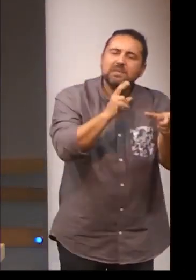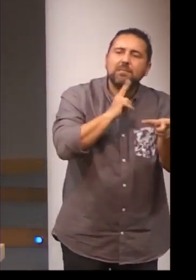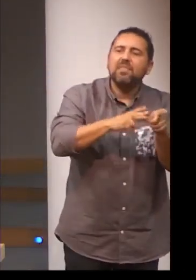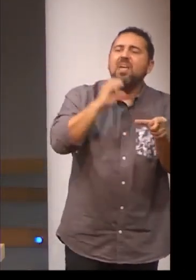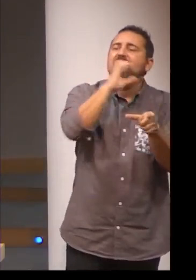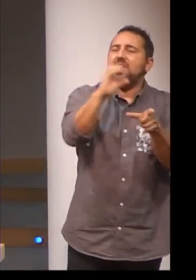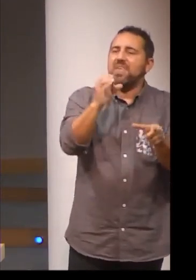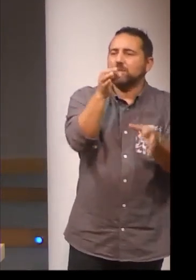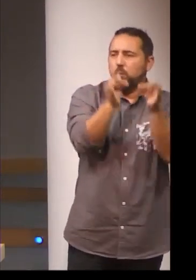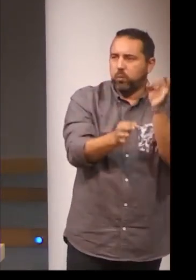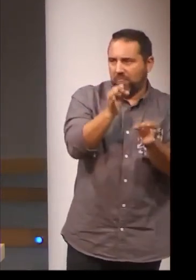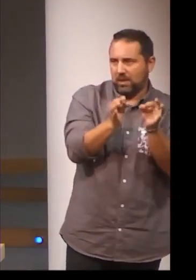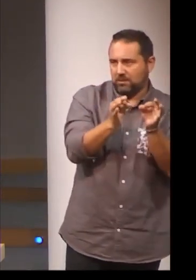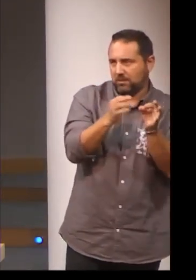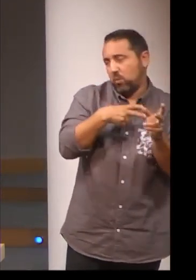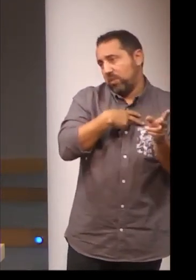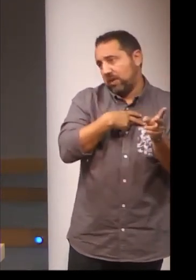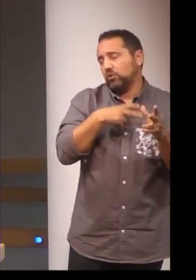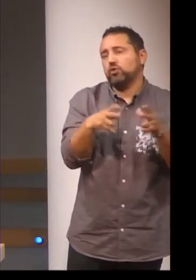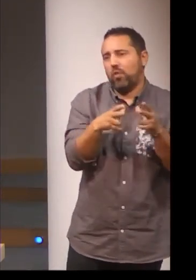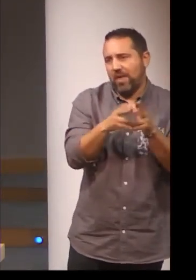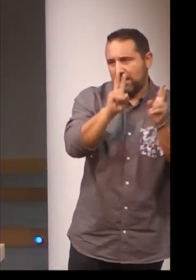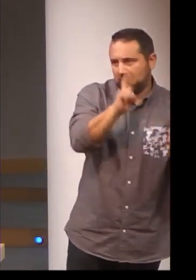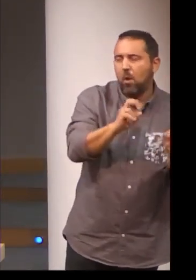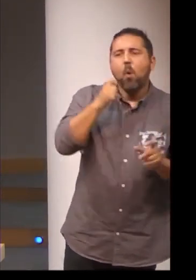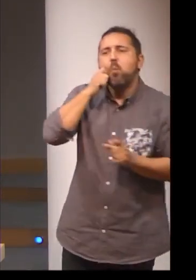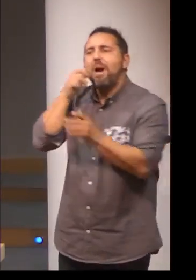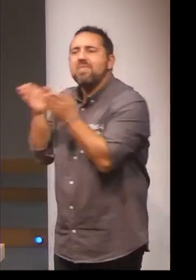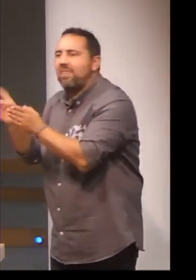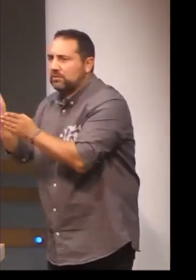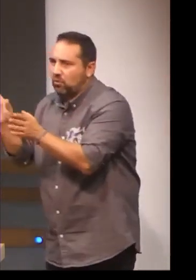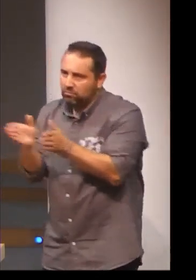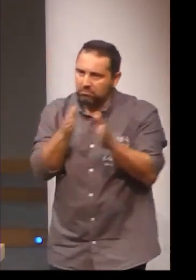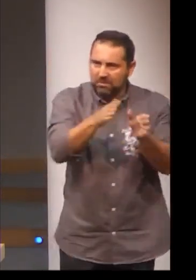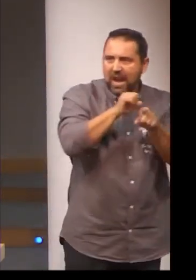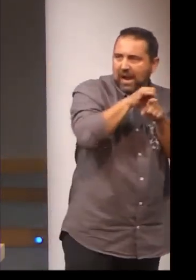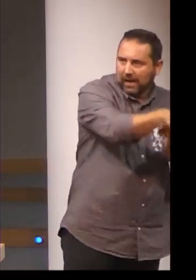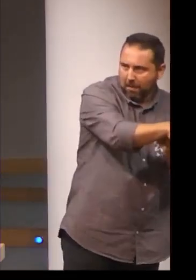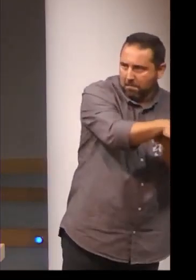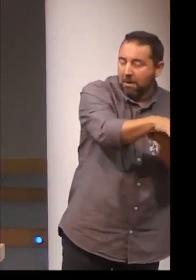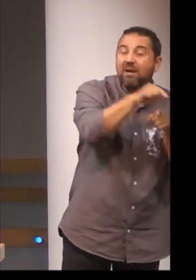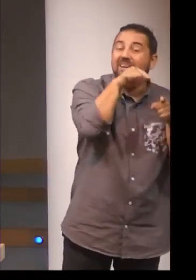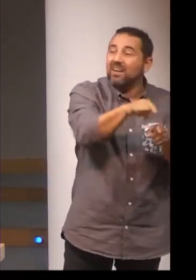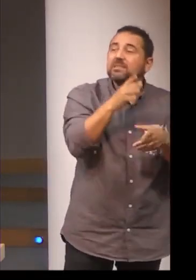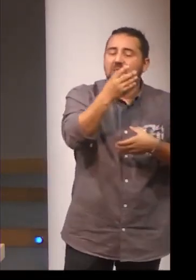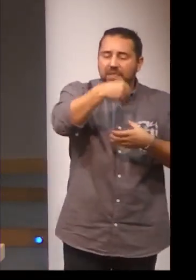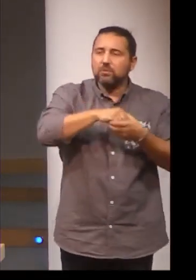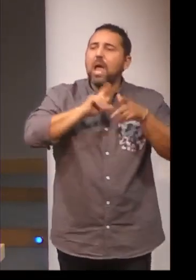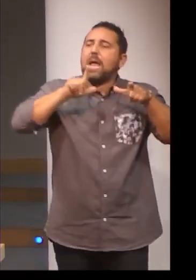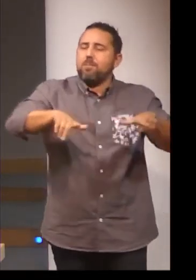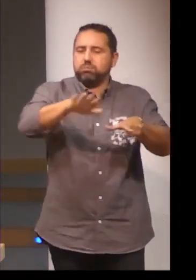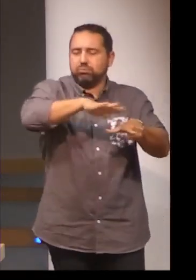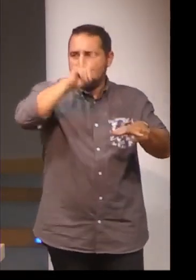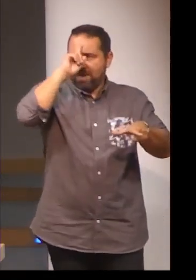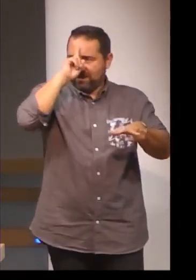en ciencias jurídicas y sociales. Lo que se ha hecho ha sido plantear, por un lado, este grado que está incorporado al campus de Madrid, en